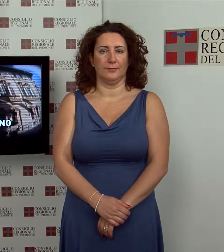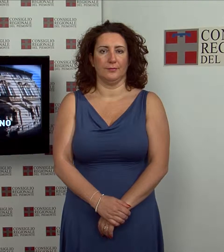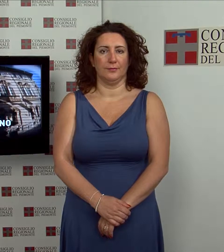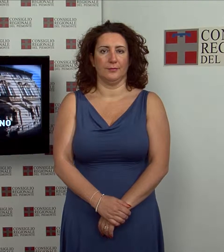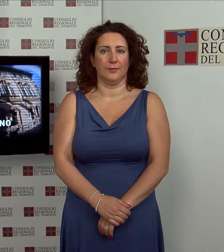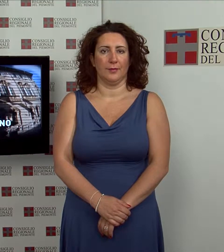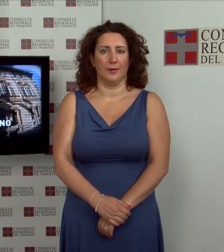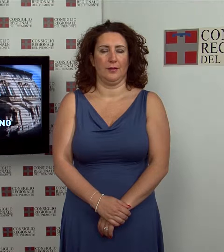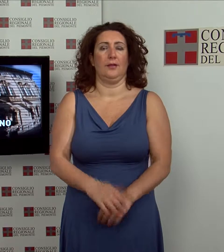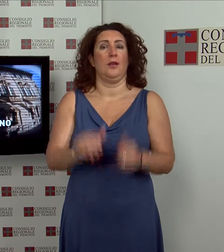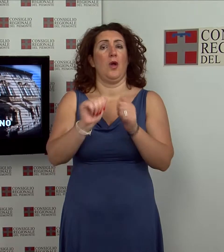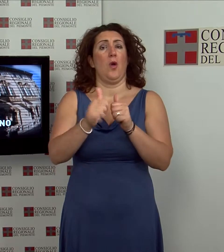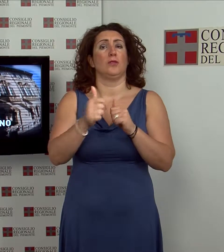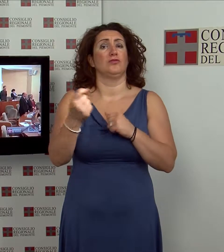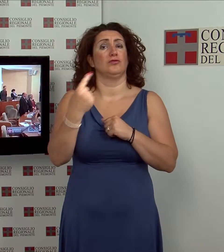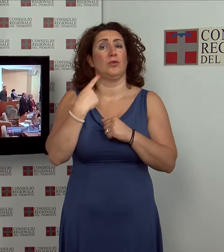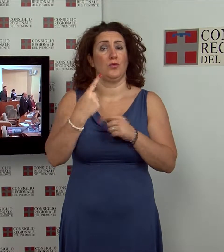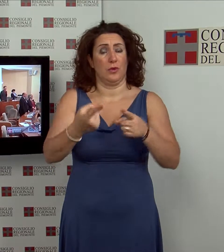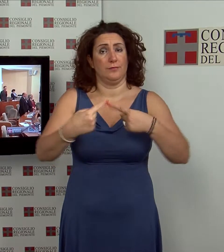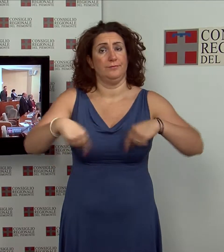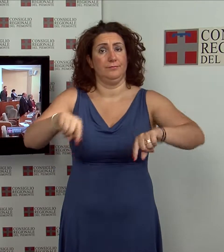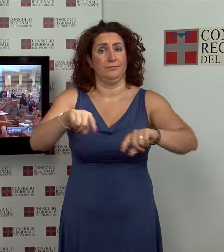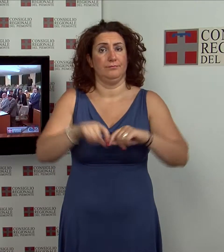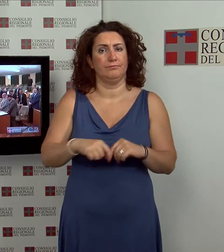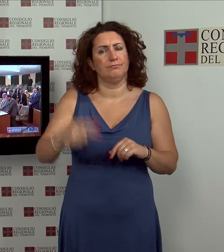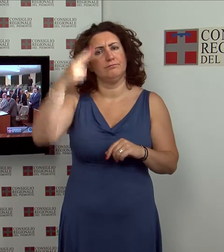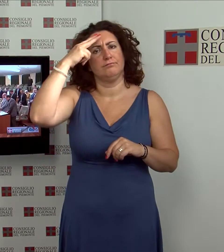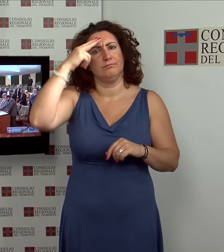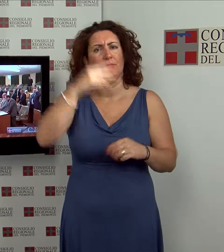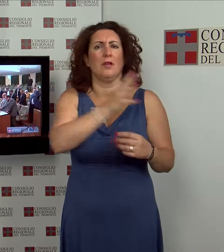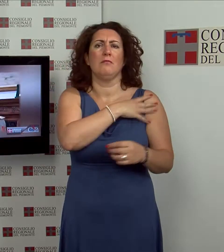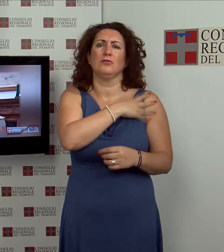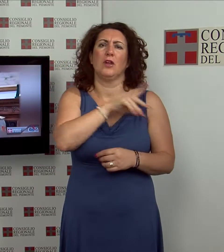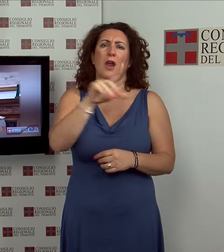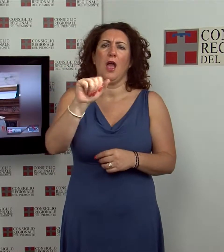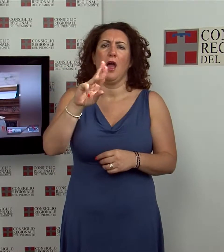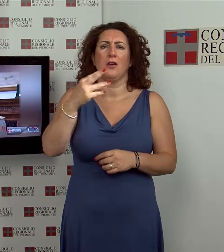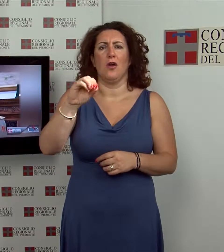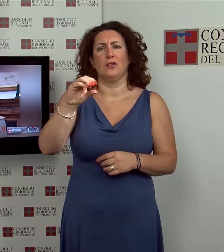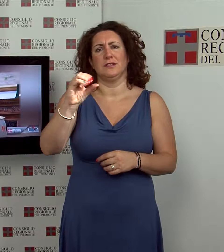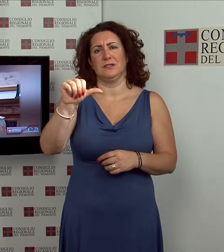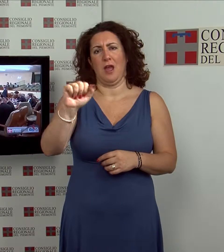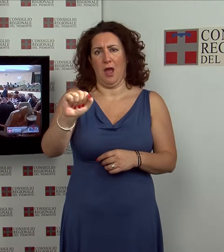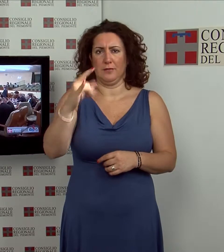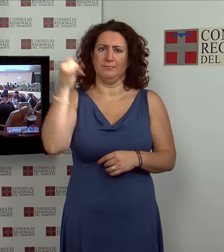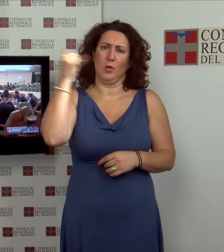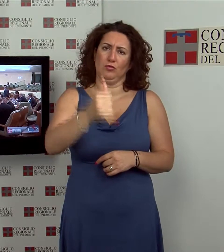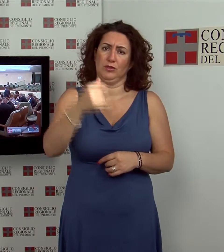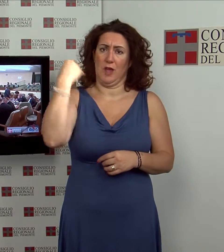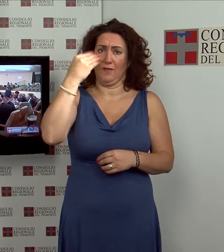seduta dell'11 giugno. Dopo la commemorazione del maggiore La Rosa ucciso in Afghanistan, il Consiglio regionale ha approvato due ordini